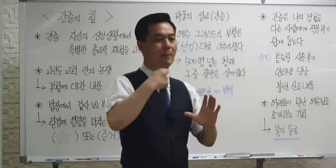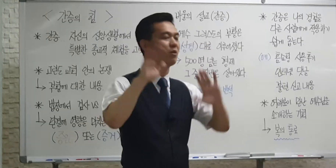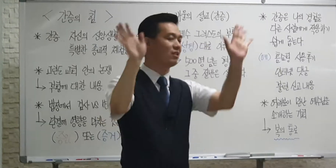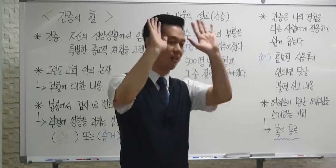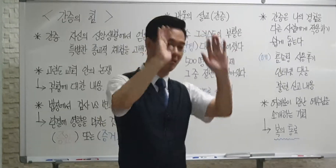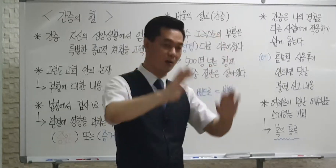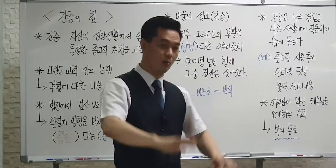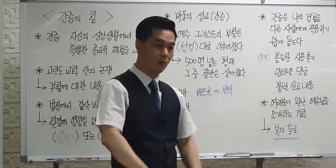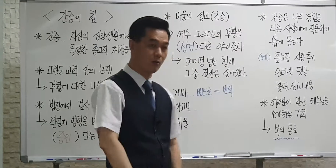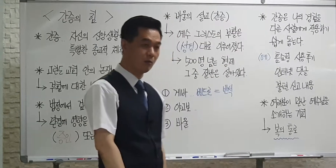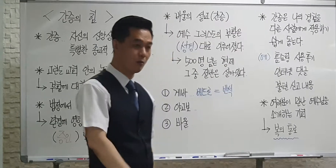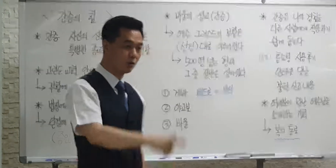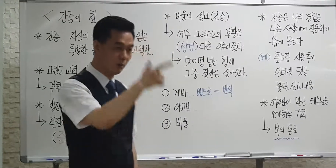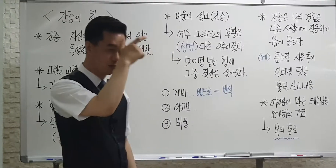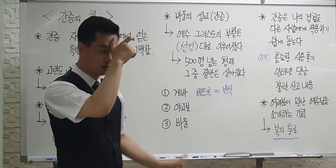먹지 않겠다고 고집을 부렸어요.